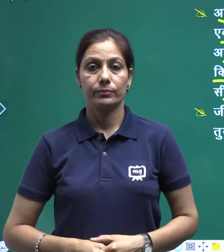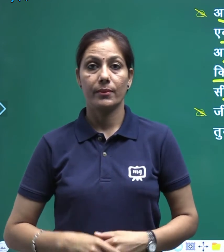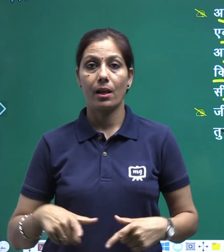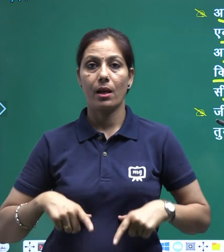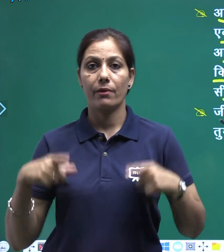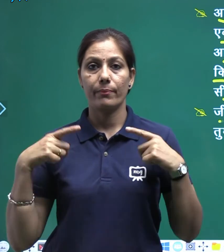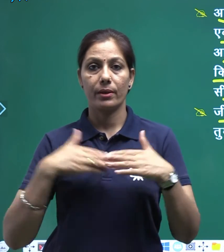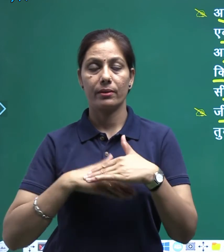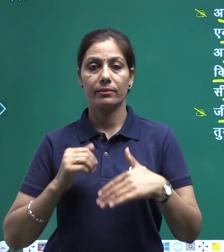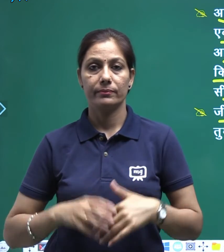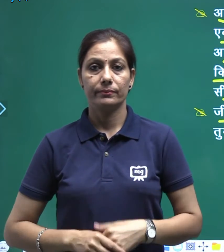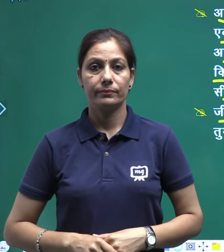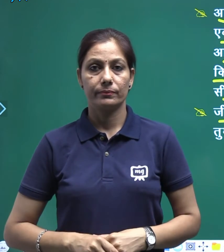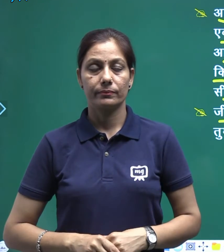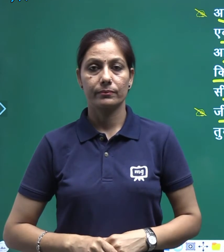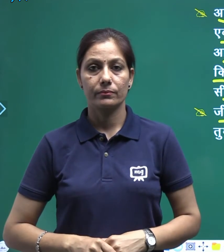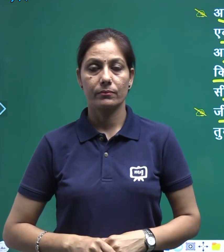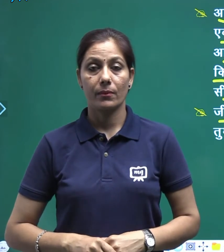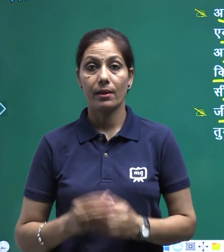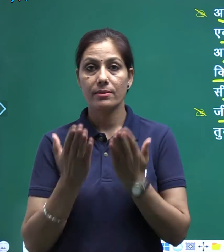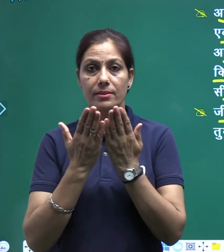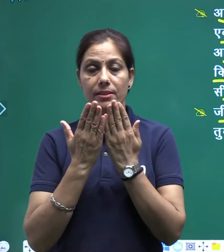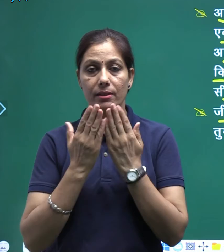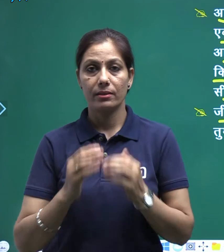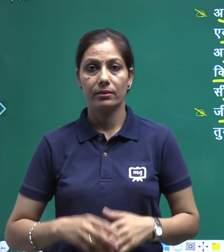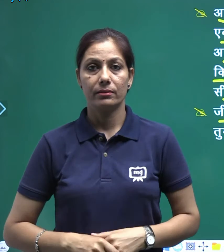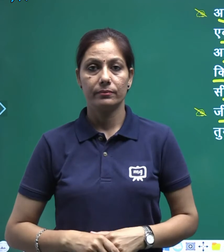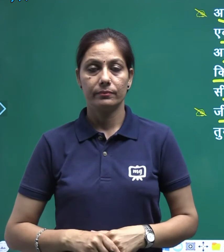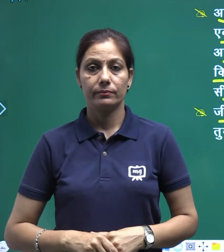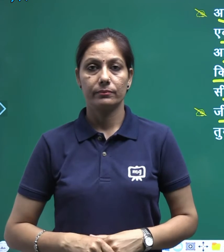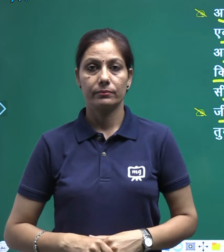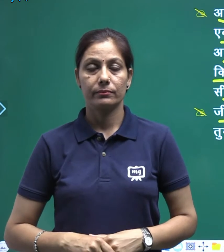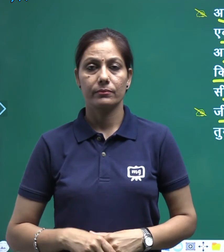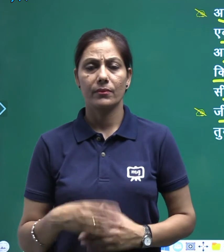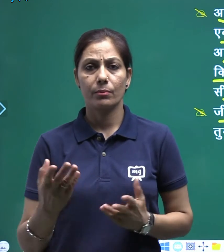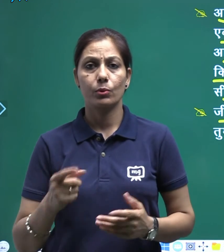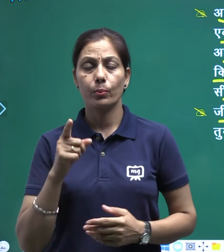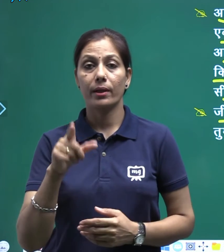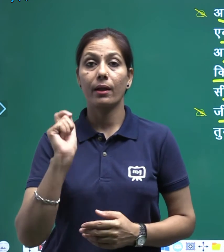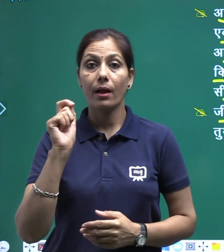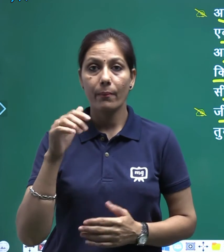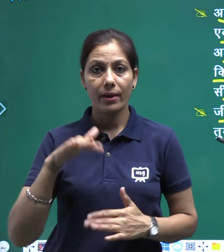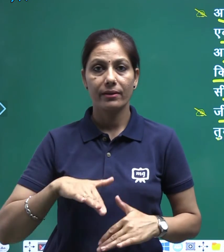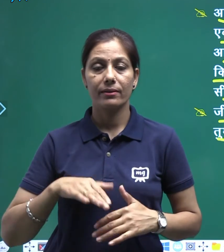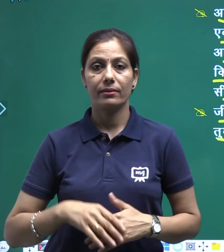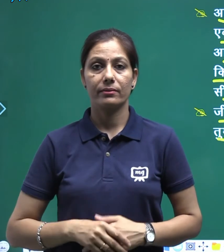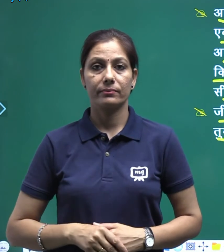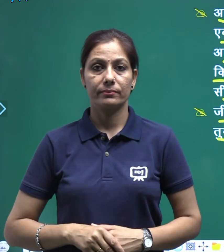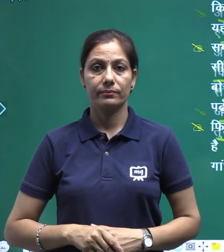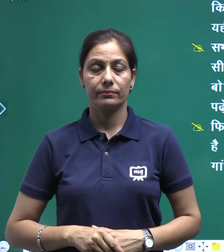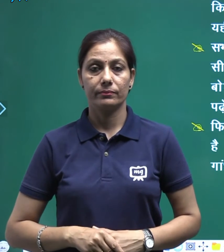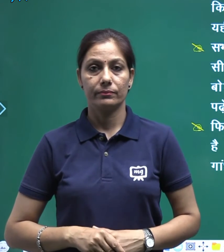जीवन में ये शिक्षा कभी तुम्हारे काम आएगी।